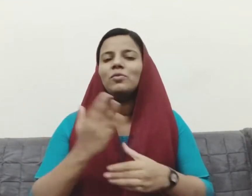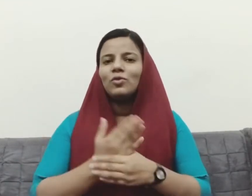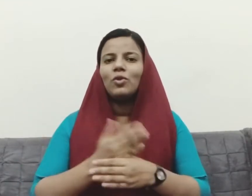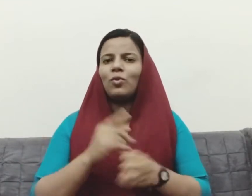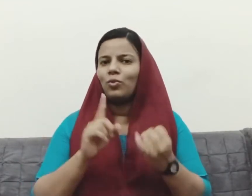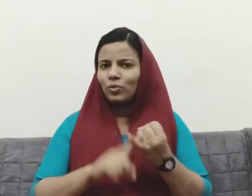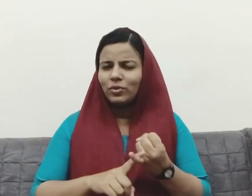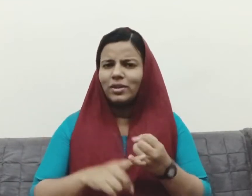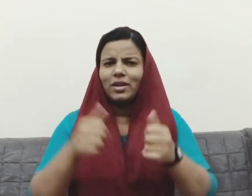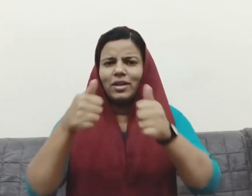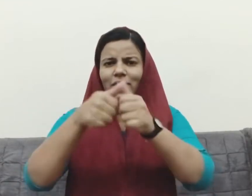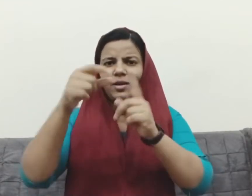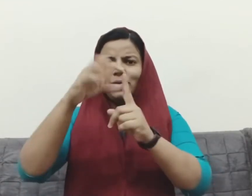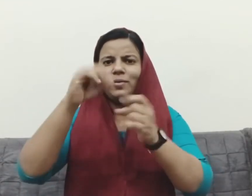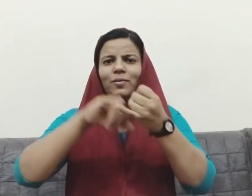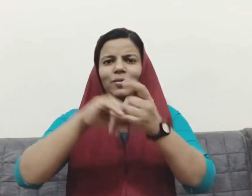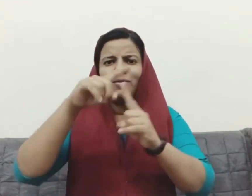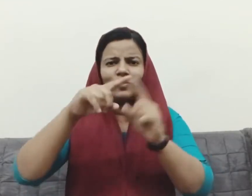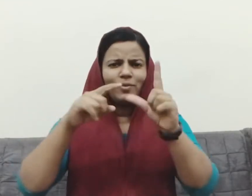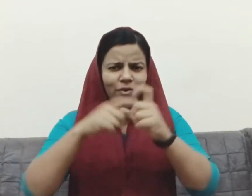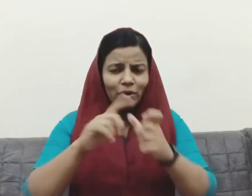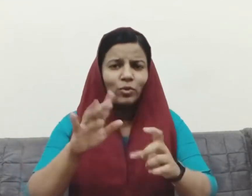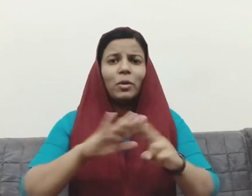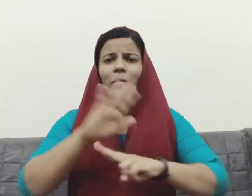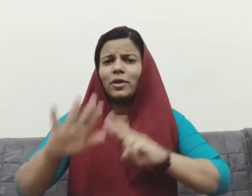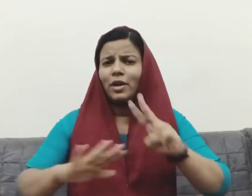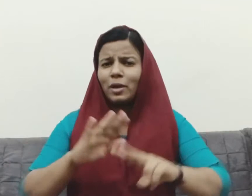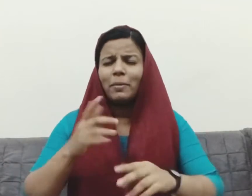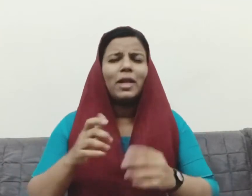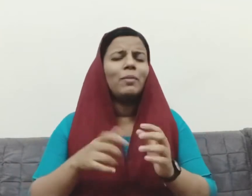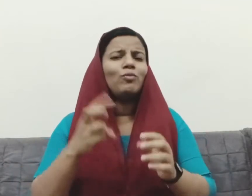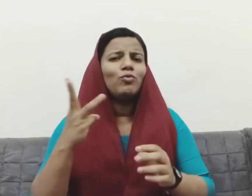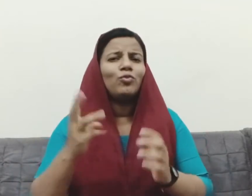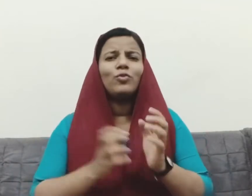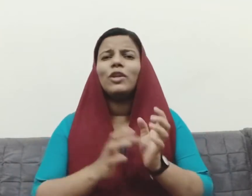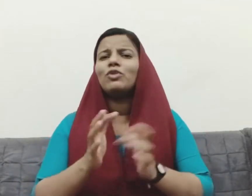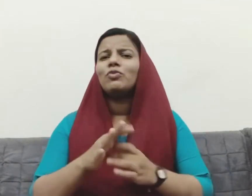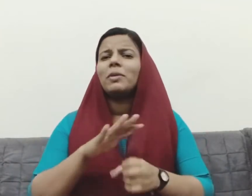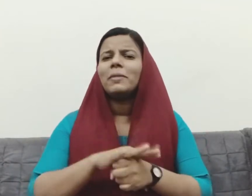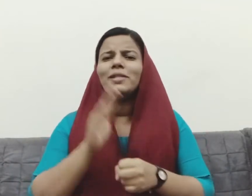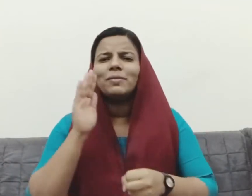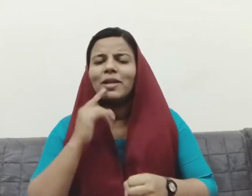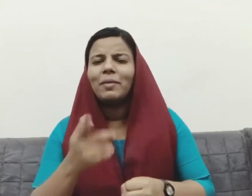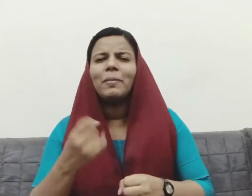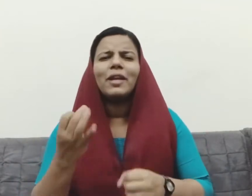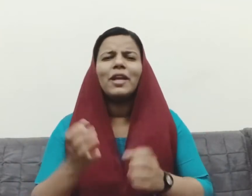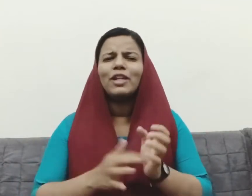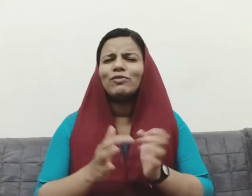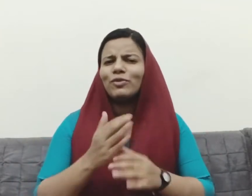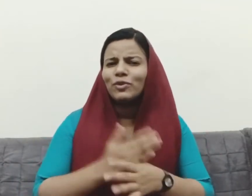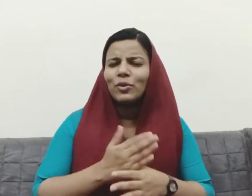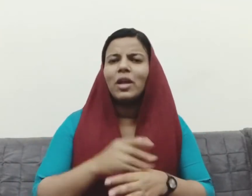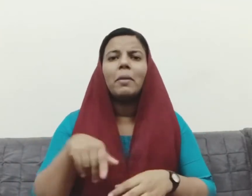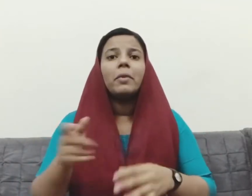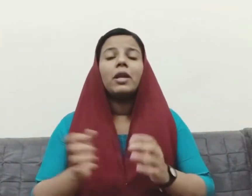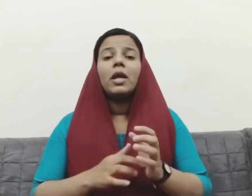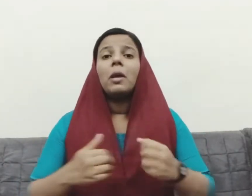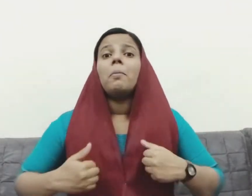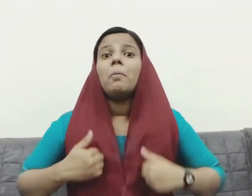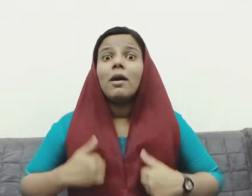5 ശുശ്രൂഷകന്മാരാണ്. 1 അപ്പോസ്തോലന്മാർ, 1 പ്രവാചകന്മാർ, 1 സുവിശേഷകന്മാർ, അടുത്തത് ഇടയന്മാർ, പിന്നെ ഉപദേഷ്ടാക്കന്മാർ.